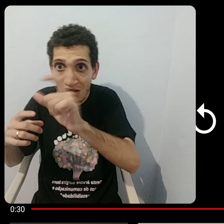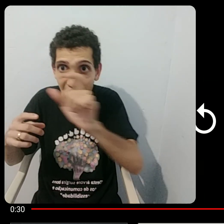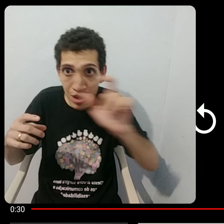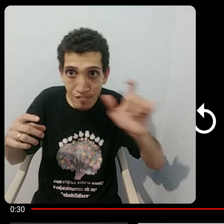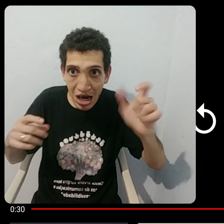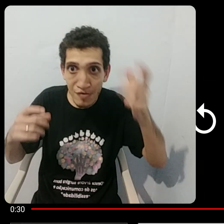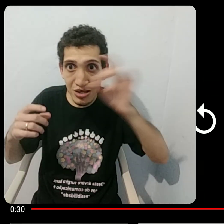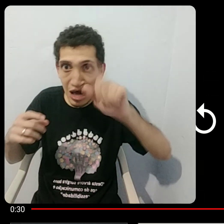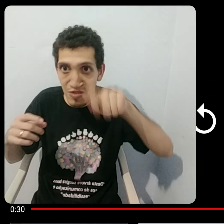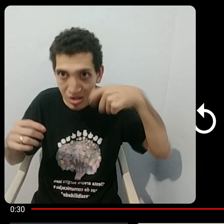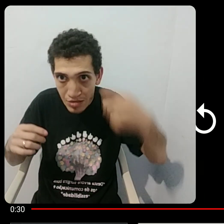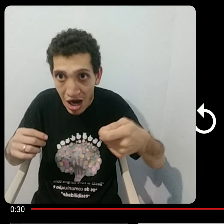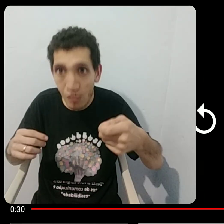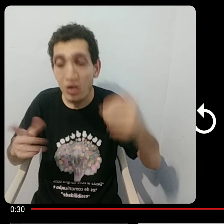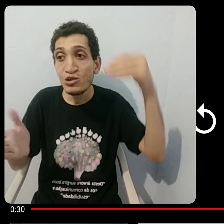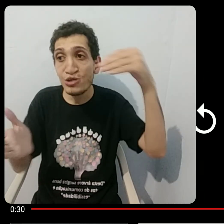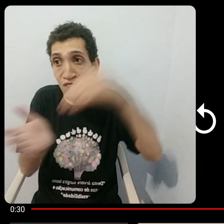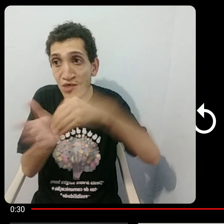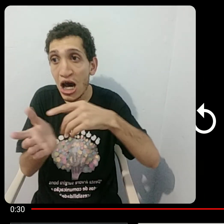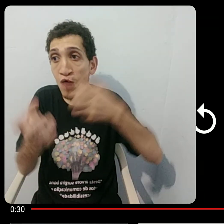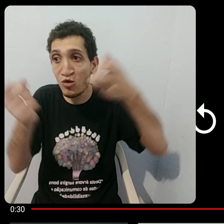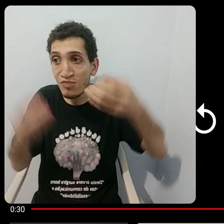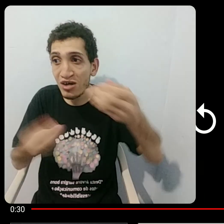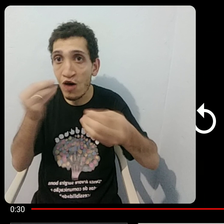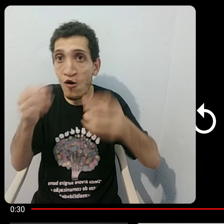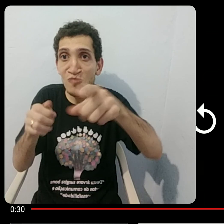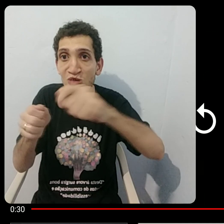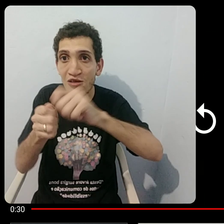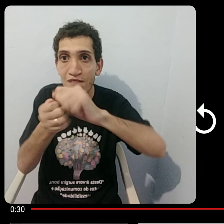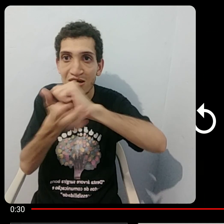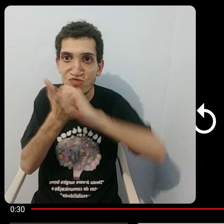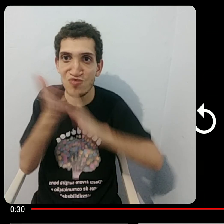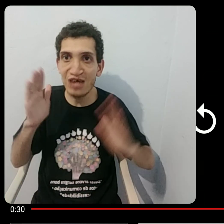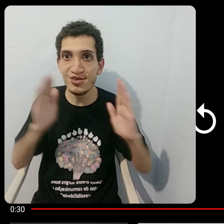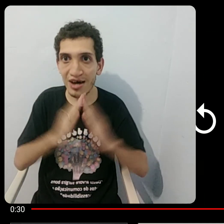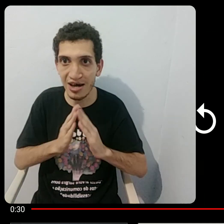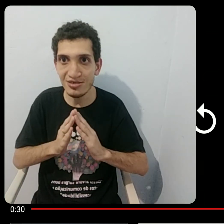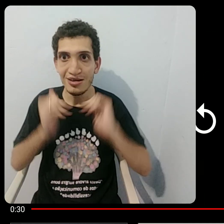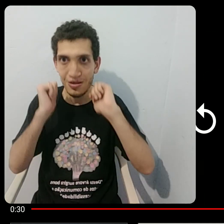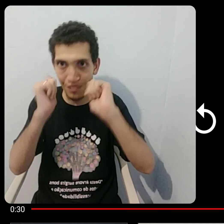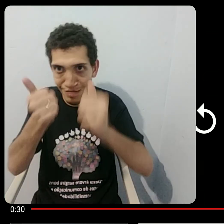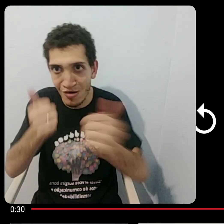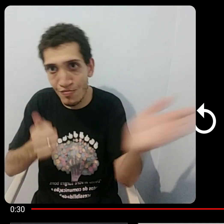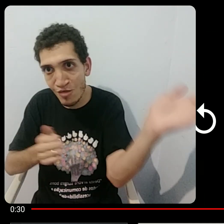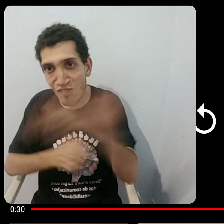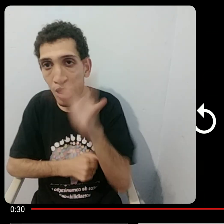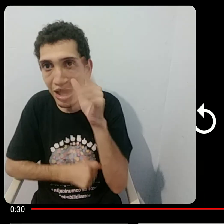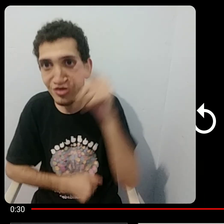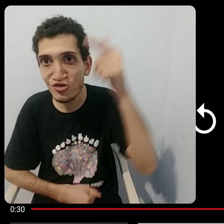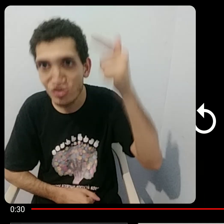cada palavra, de cada sinal. E no final, vou explicar como você faz a atividade de casa. Tá bom? Então, bora lá assistir de